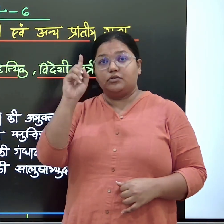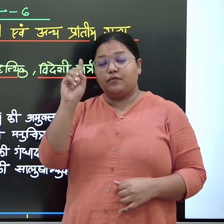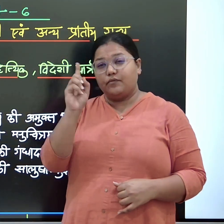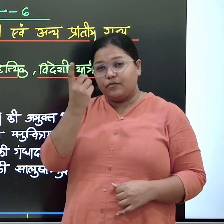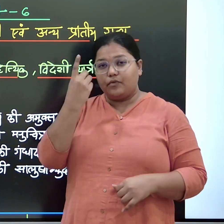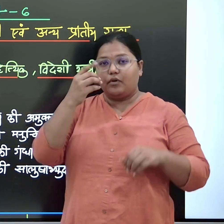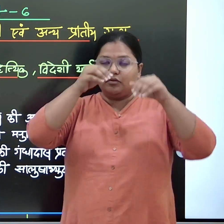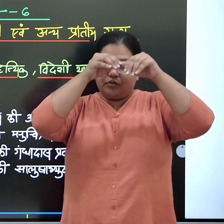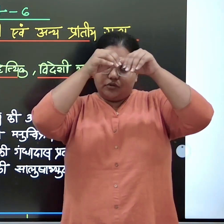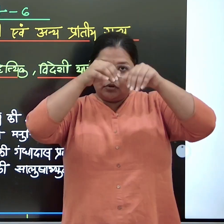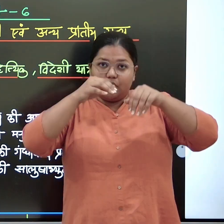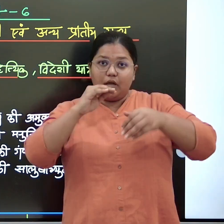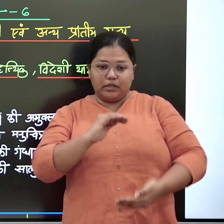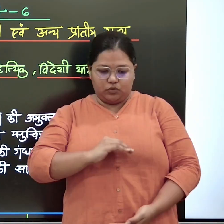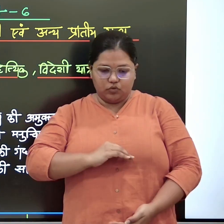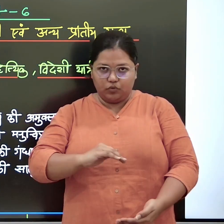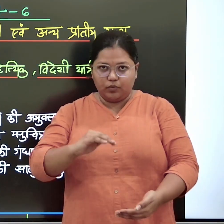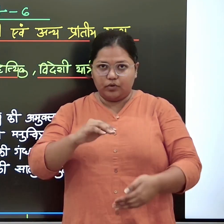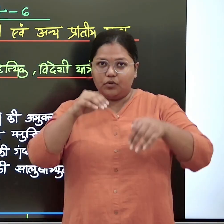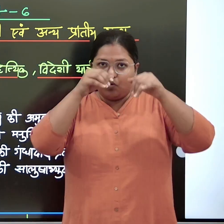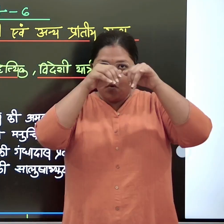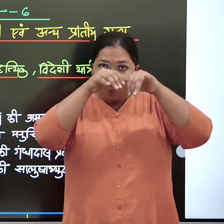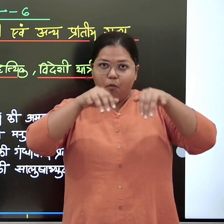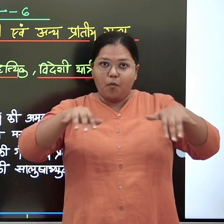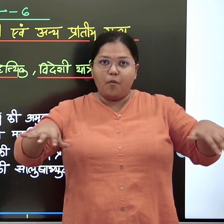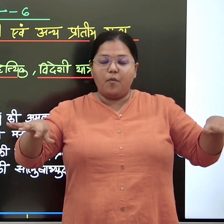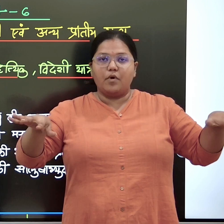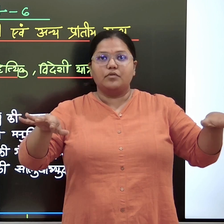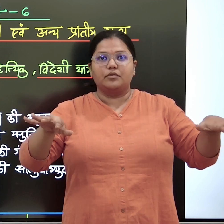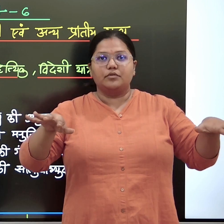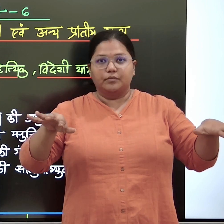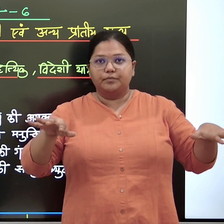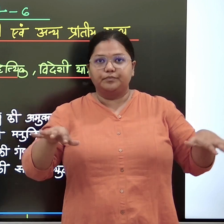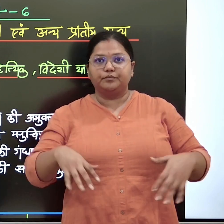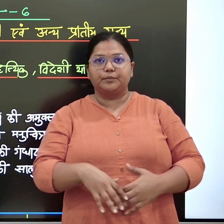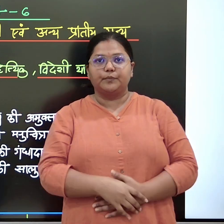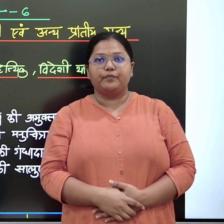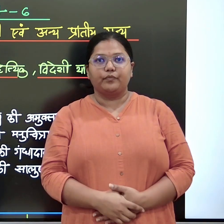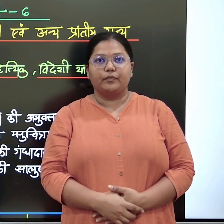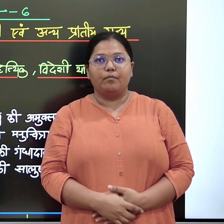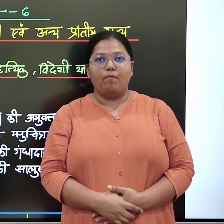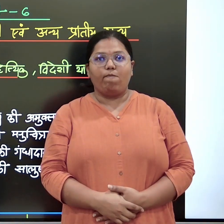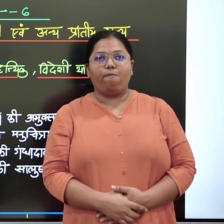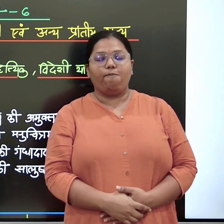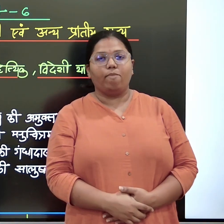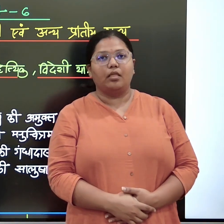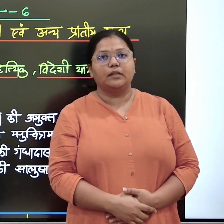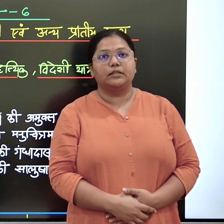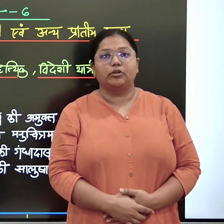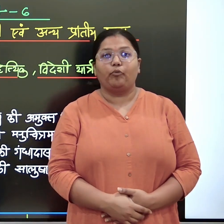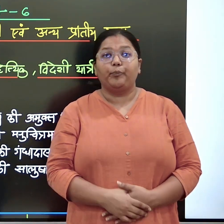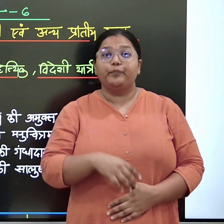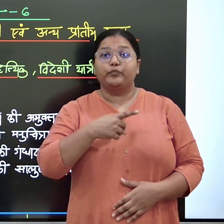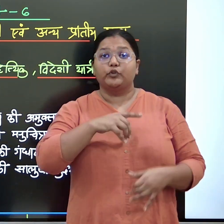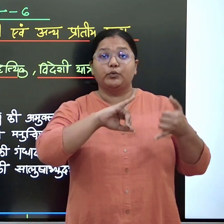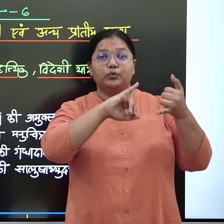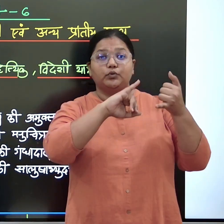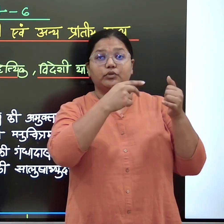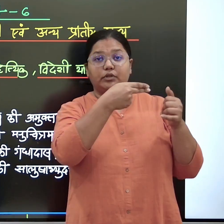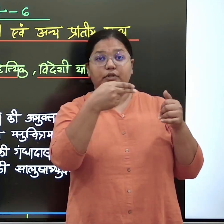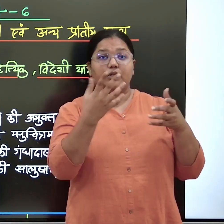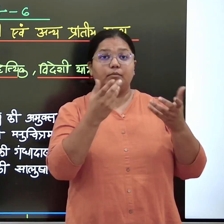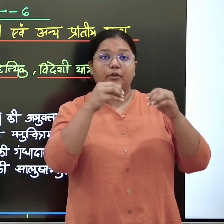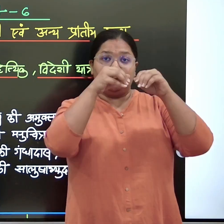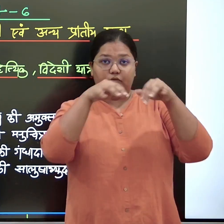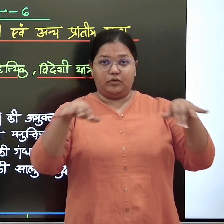वंश कैसे हुआ, हरिहर एवं बुक्का ने विजयनगर साम्राज्य की स्थापना की थी, तो संगम वंश क्या बोलते हैं, संगम